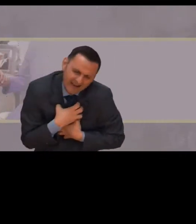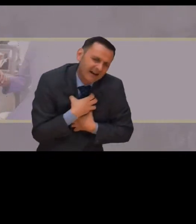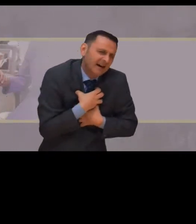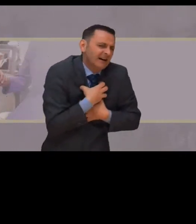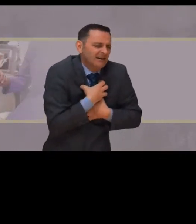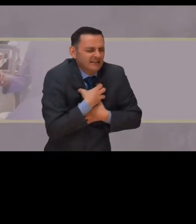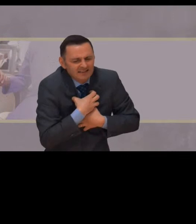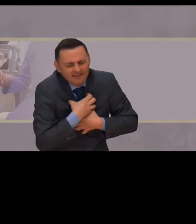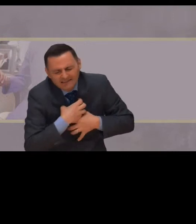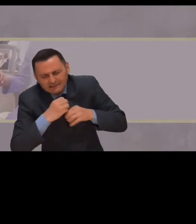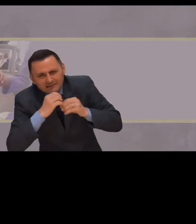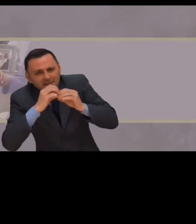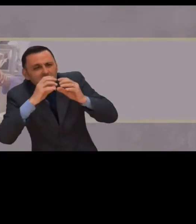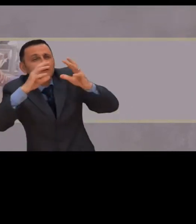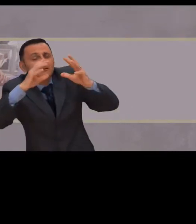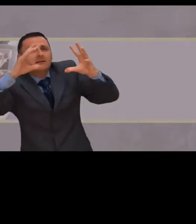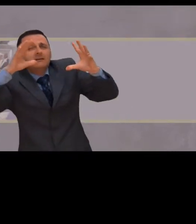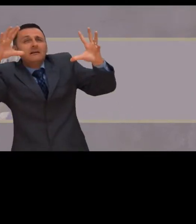così